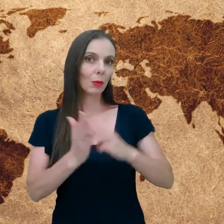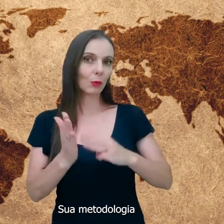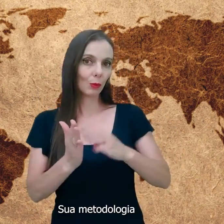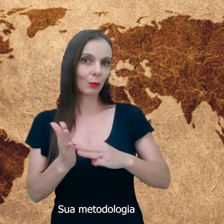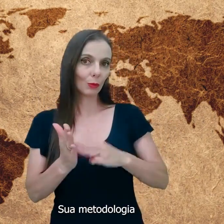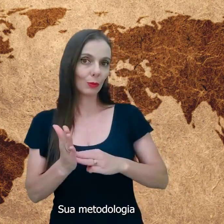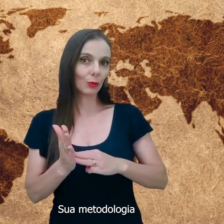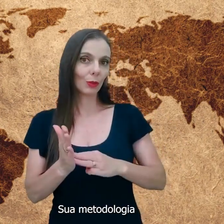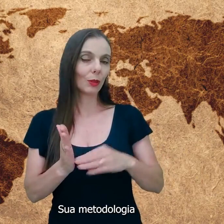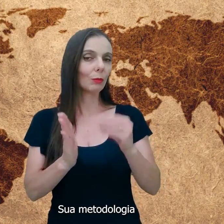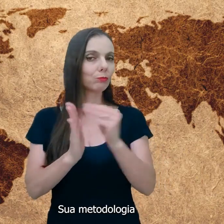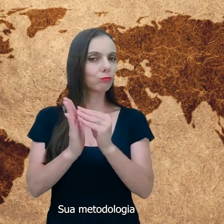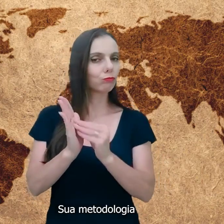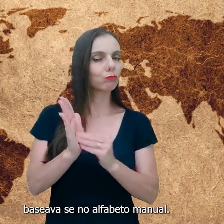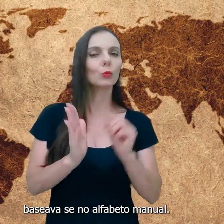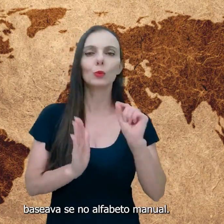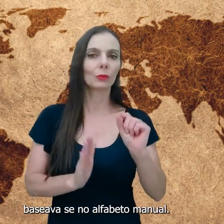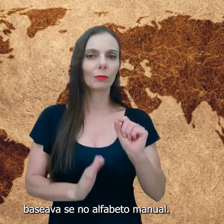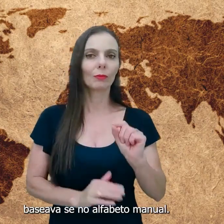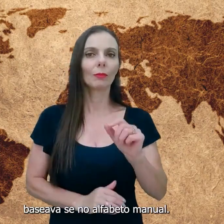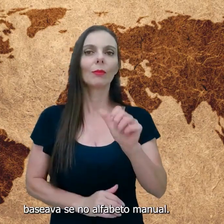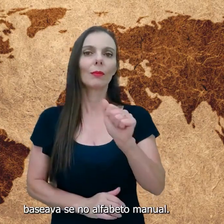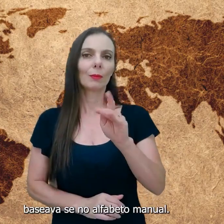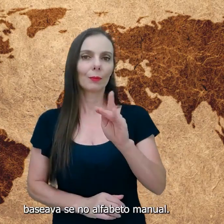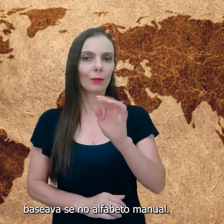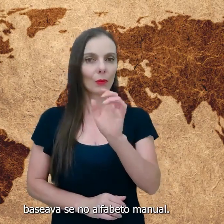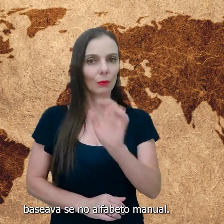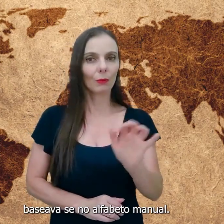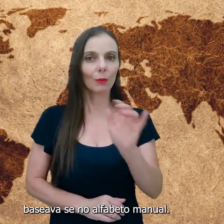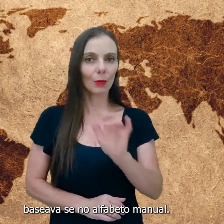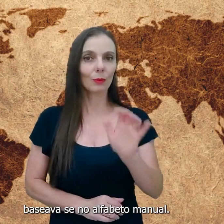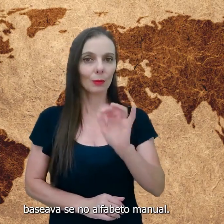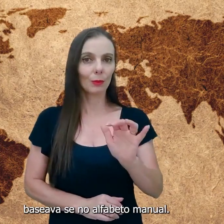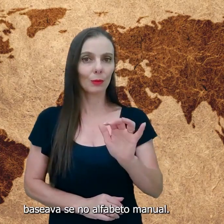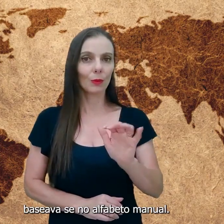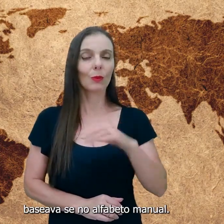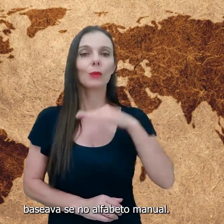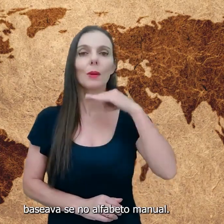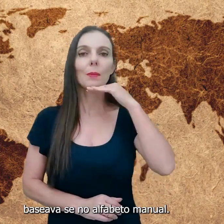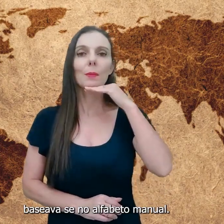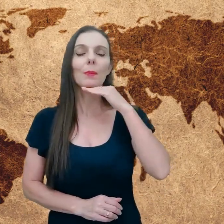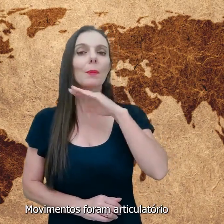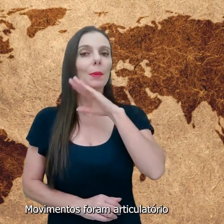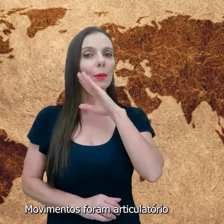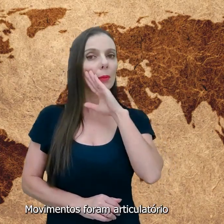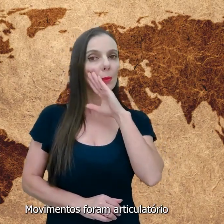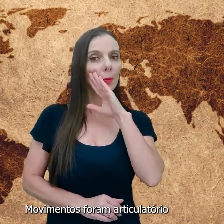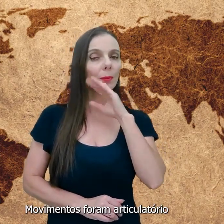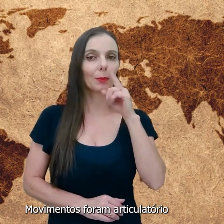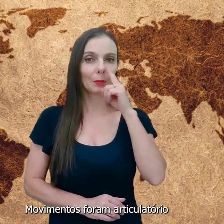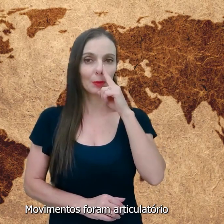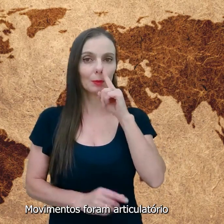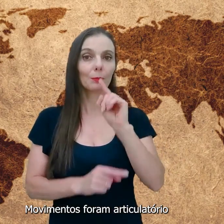Sua metodologia baseava-se no alfabeto manual, movimentos